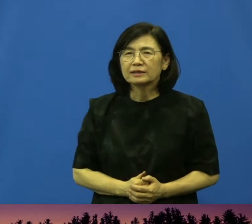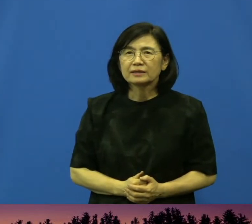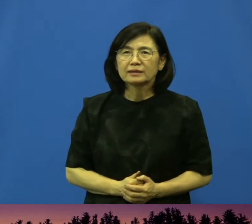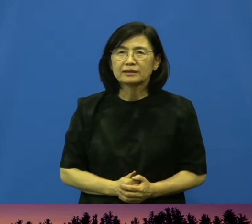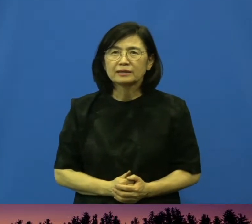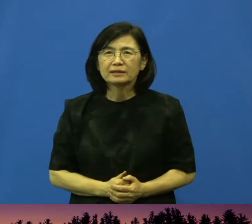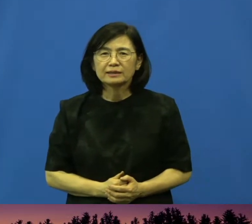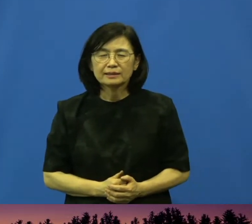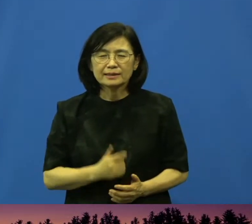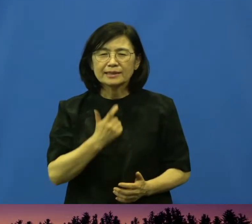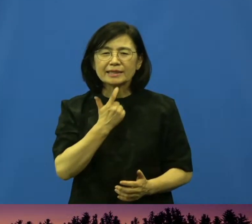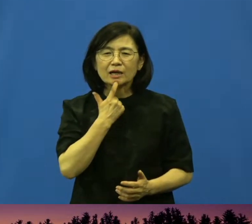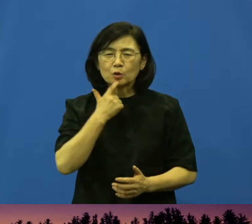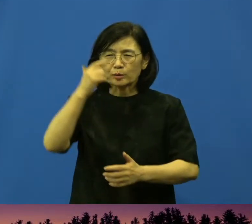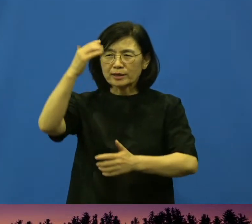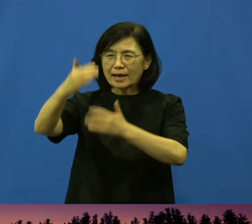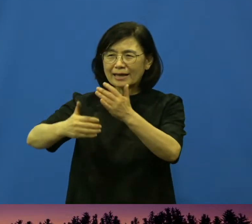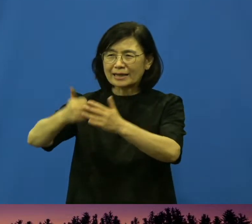항복이에요, 항복.